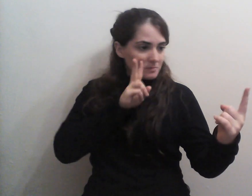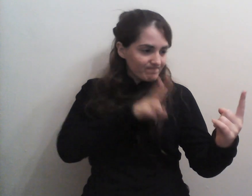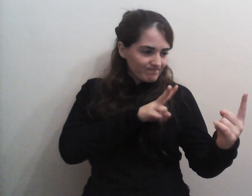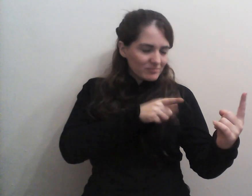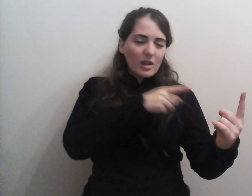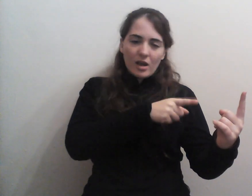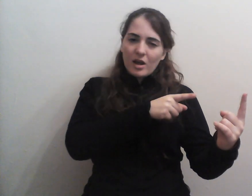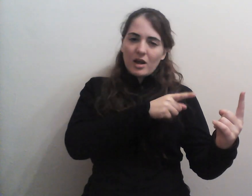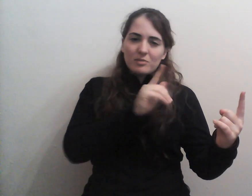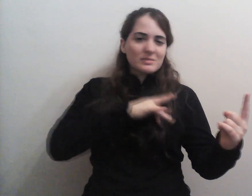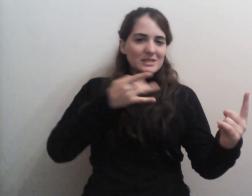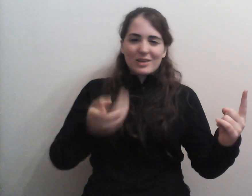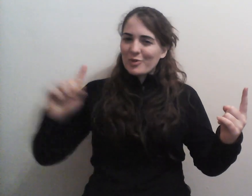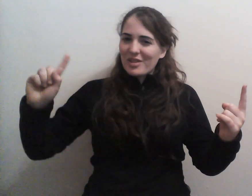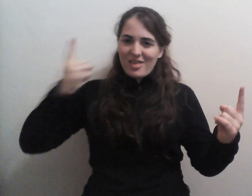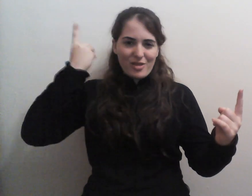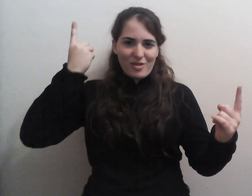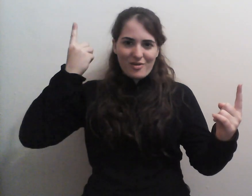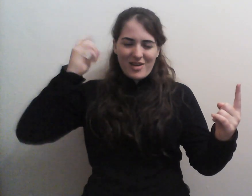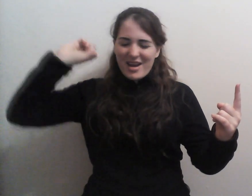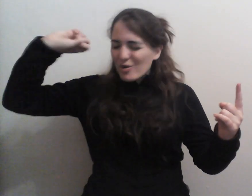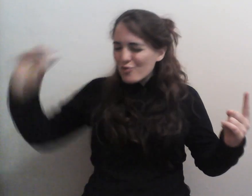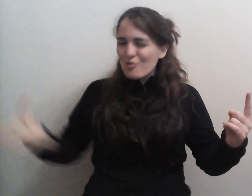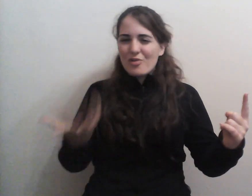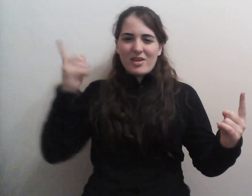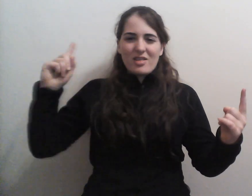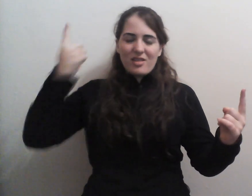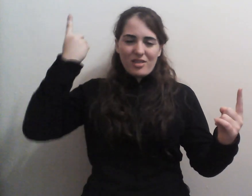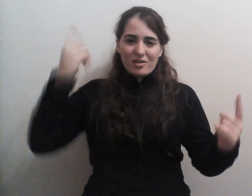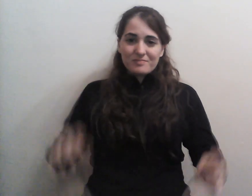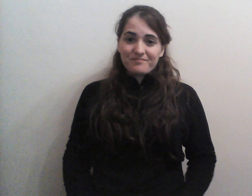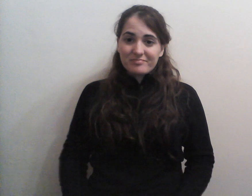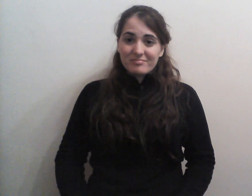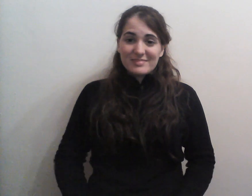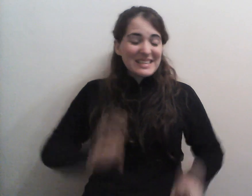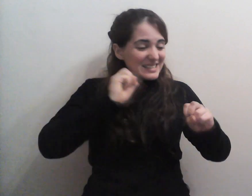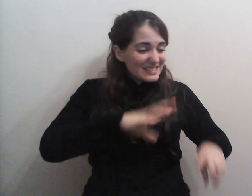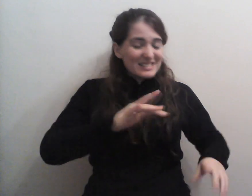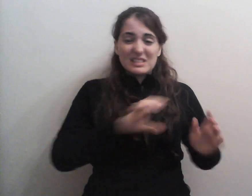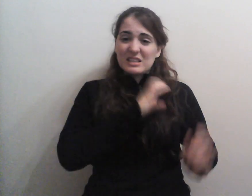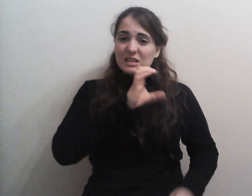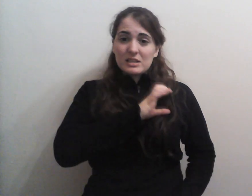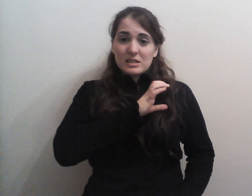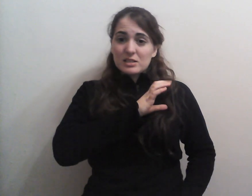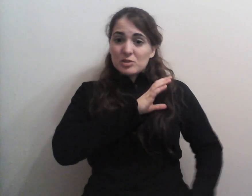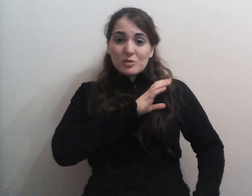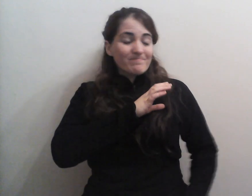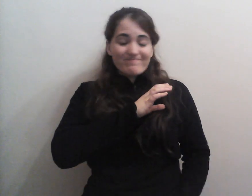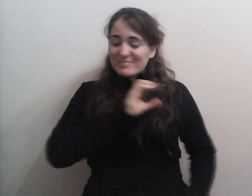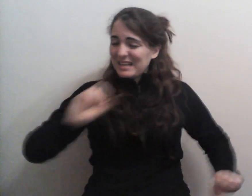sin Cristo, no podemos conocer a Dios. No podemos ser salvos por Dios. Dios se revela de muchas formas